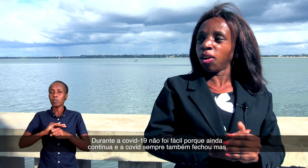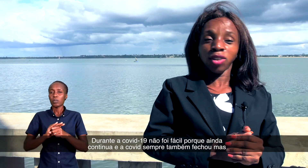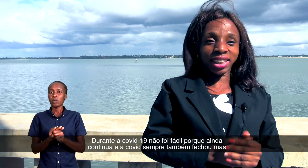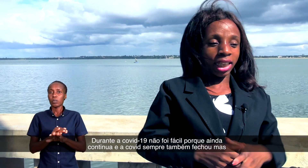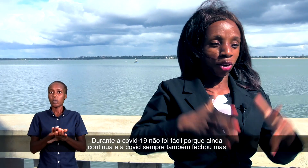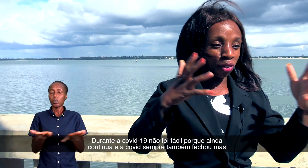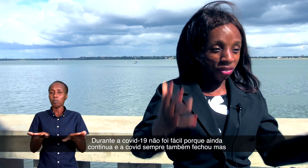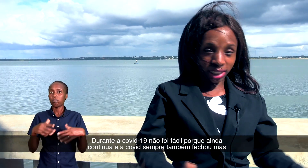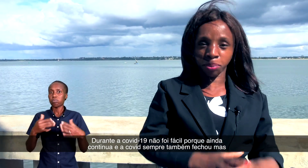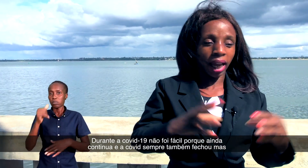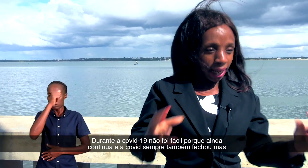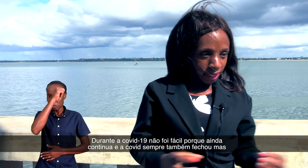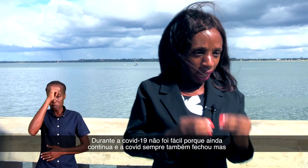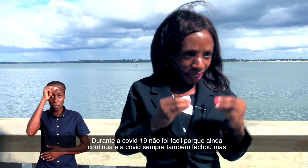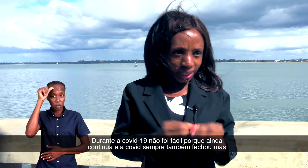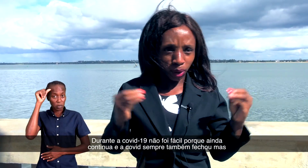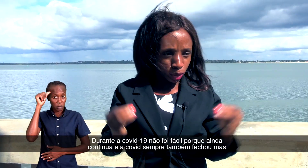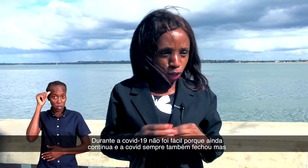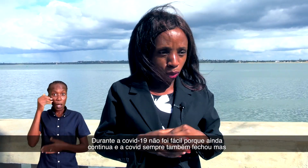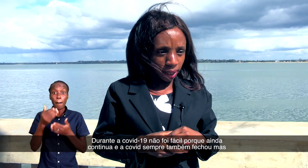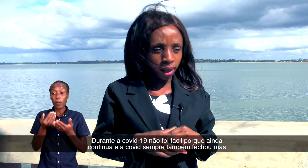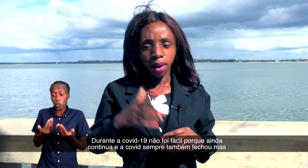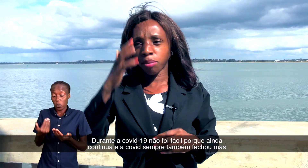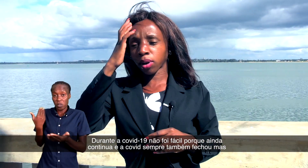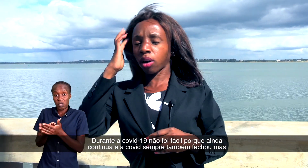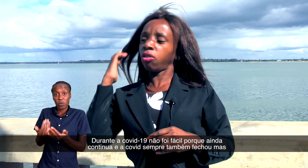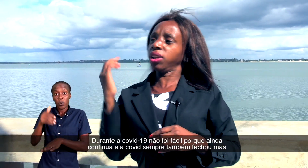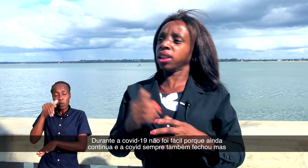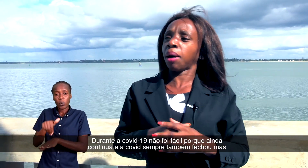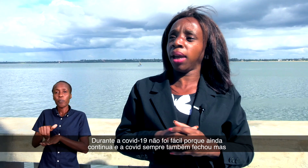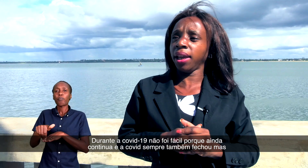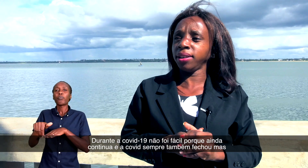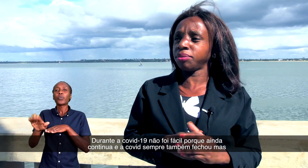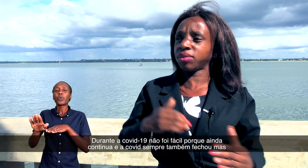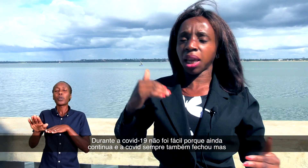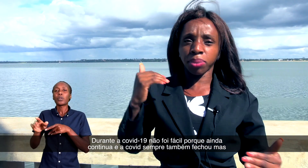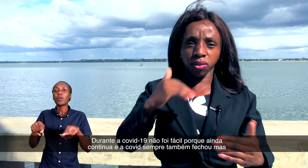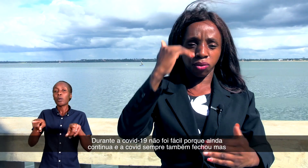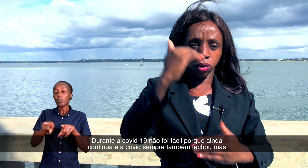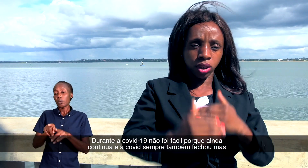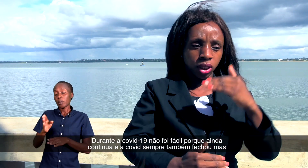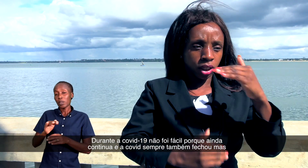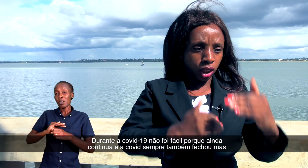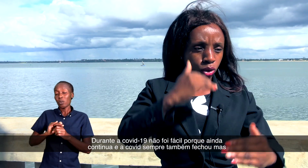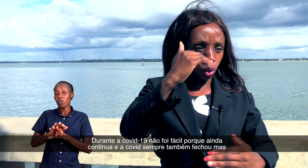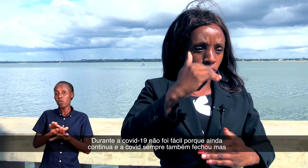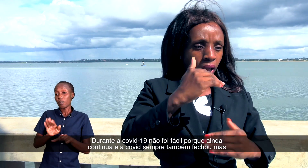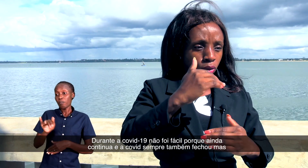não vou dizer que não foi fácil, porque ainda continua. Porque a Covid também sempre tentou, não,